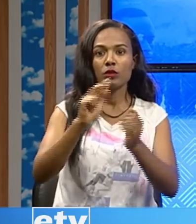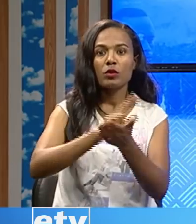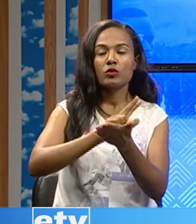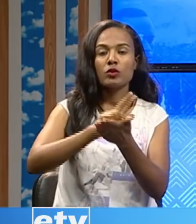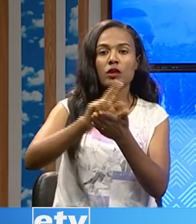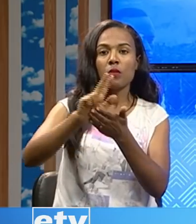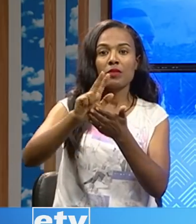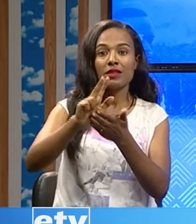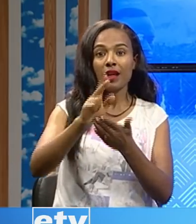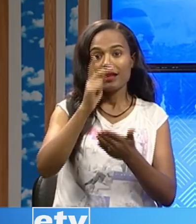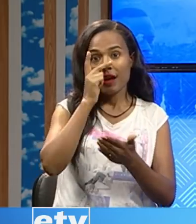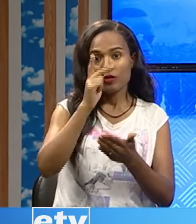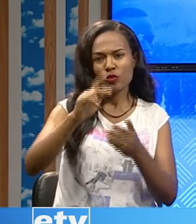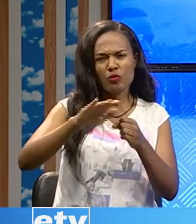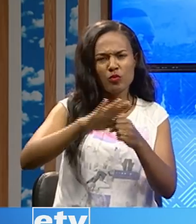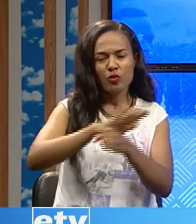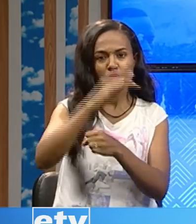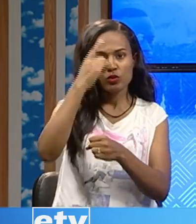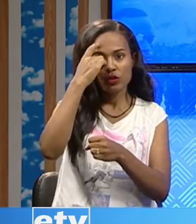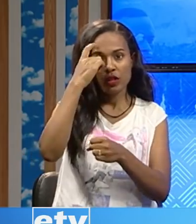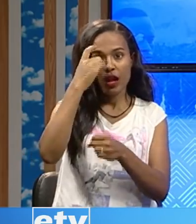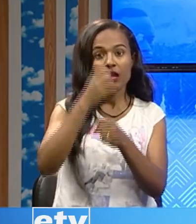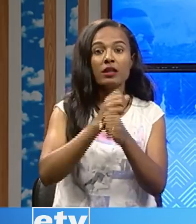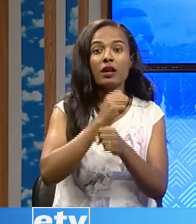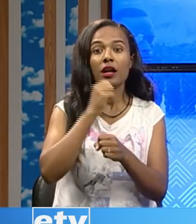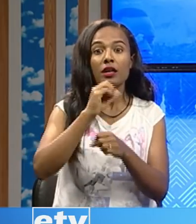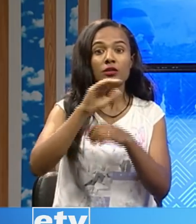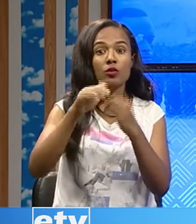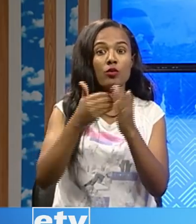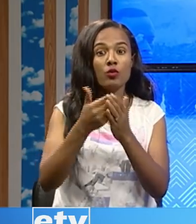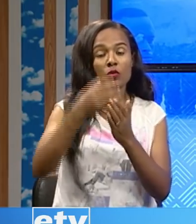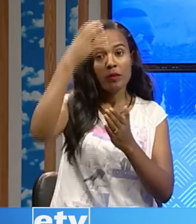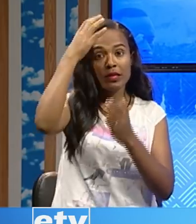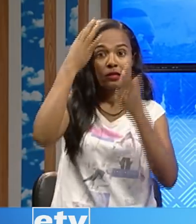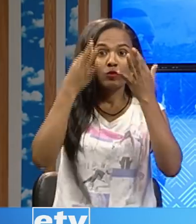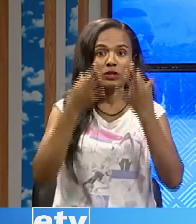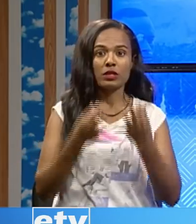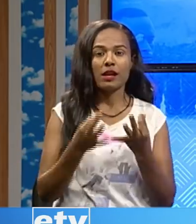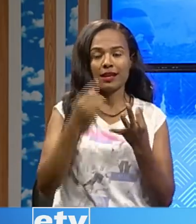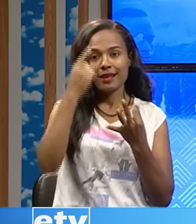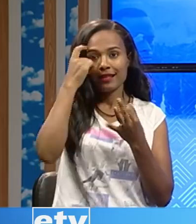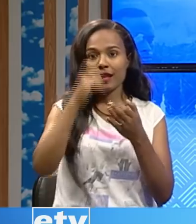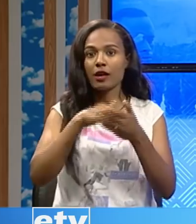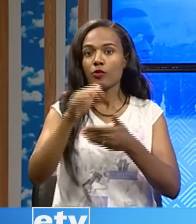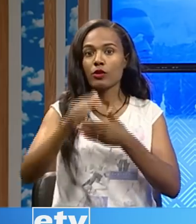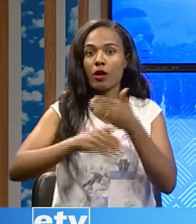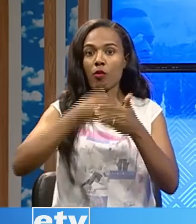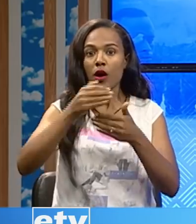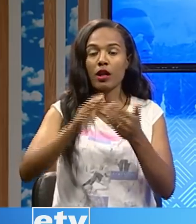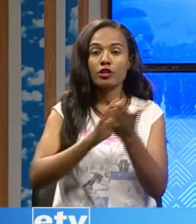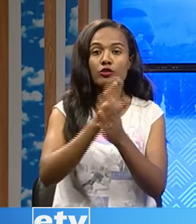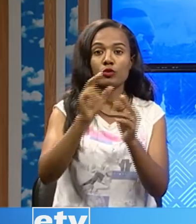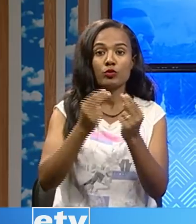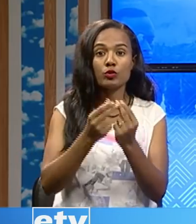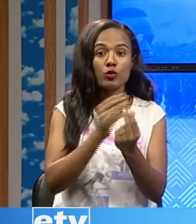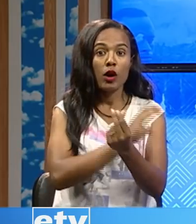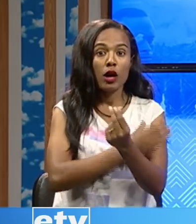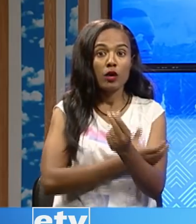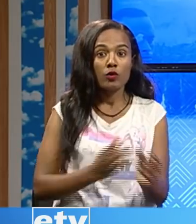ሳምንታት አደባይቶ ሙሉ ትግራይን እንዳልያዘ ሁሉ በመንግስት ውሳኔ ከትግራይ ከወጣ በኋላ የሽብር ቡድኑ ኃይሉን